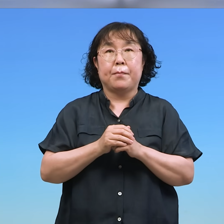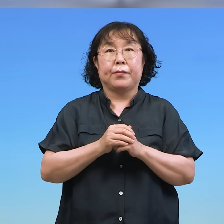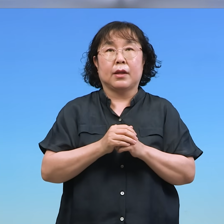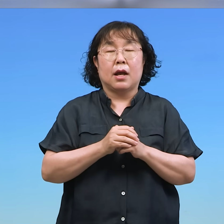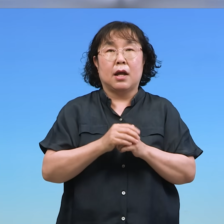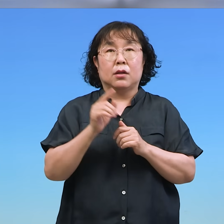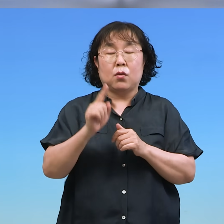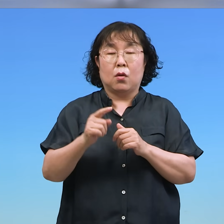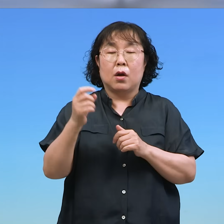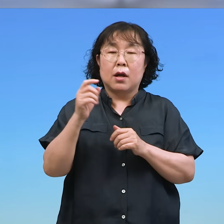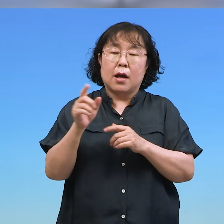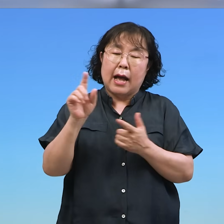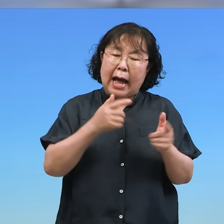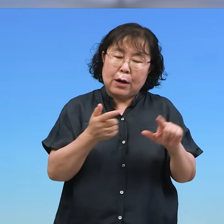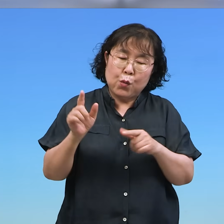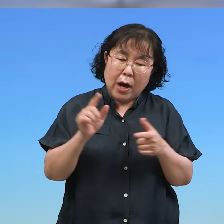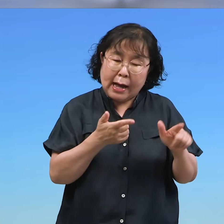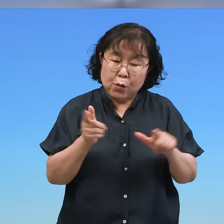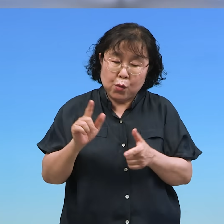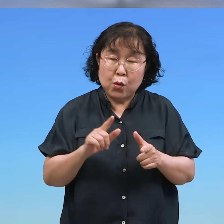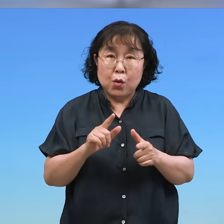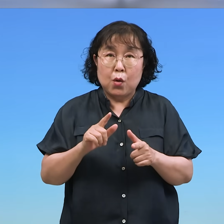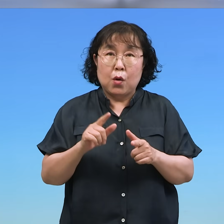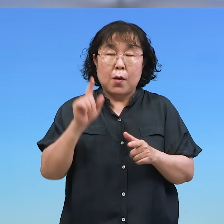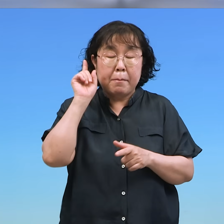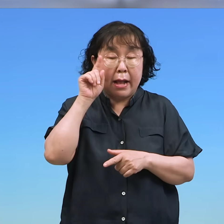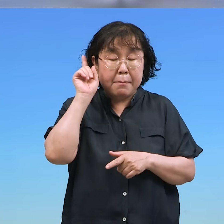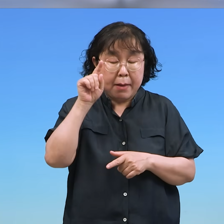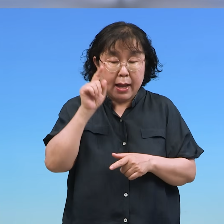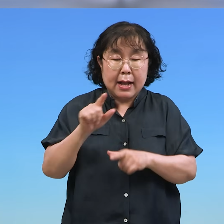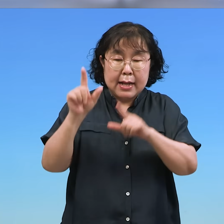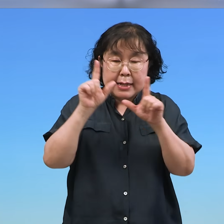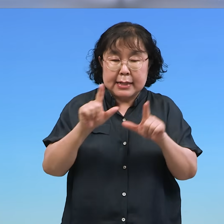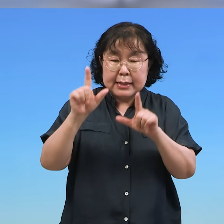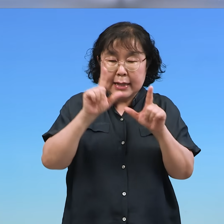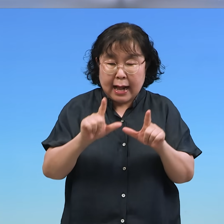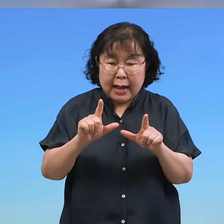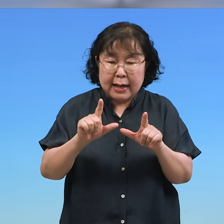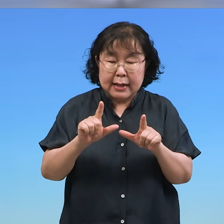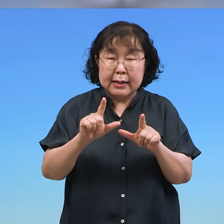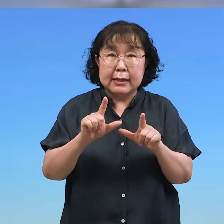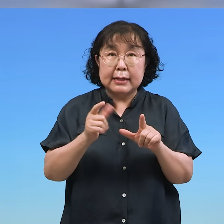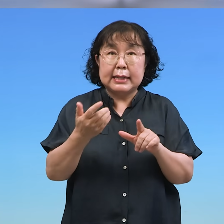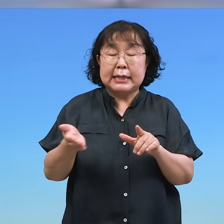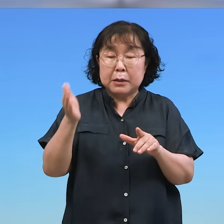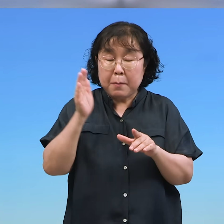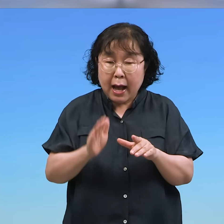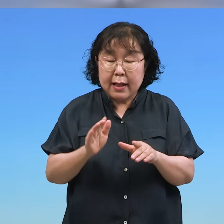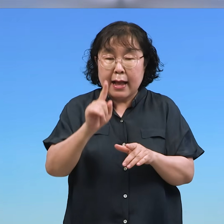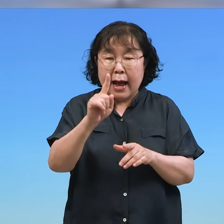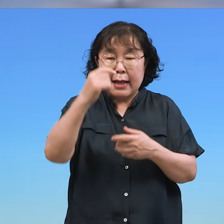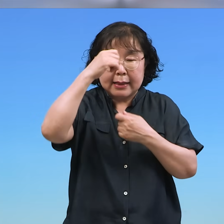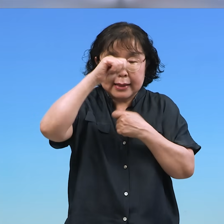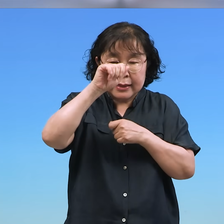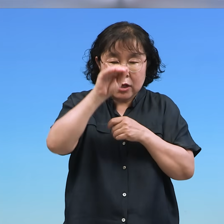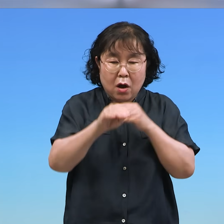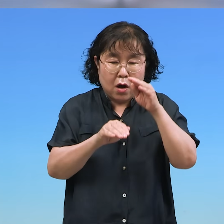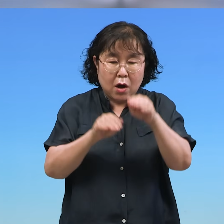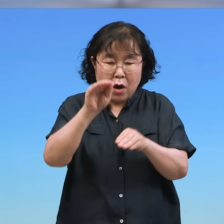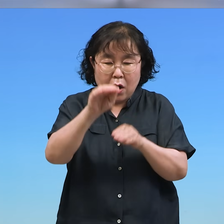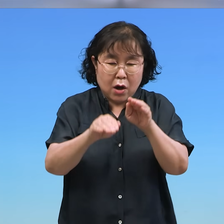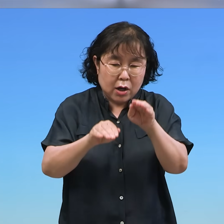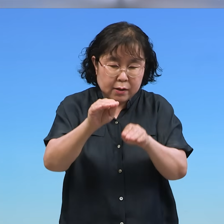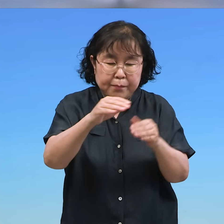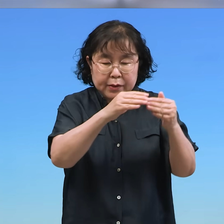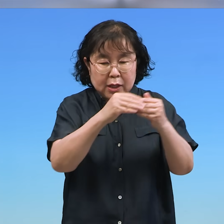살되 한 걸음씩 인도하시는 하나님을 의지하면서 하루 단위로 살자. 그렇게 제가 조언해 드리고